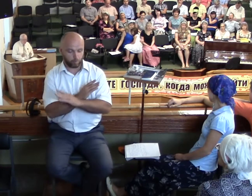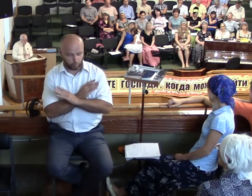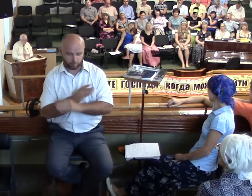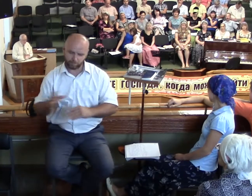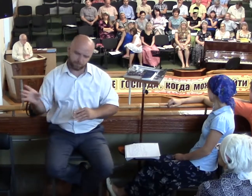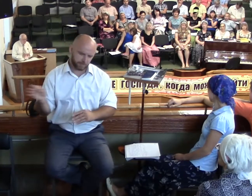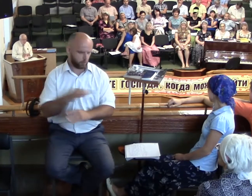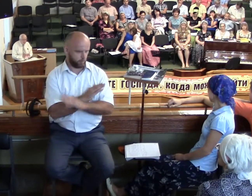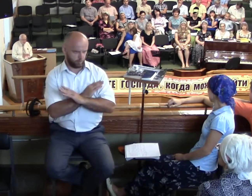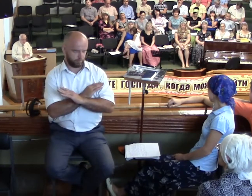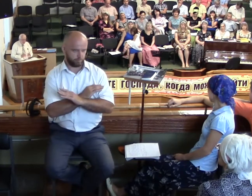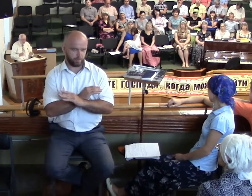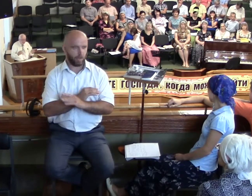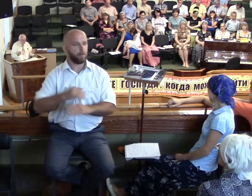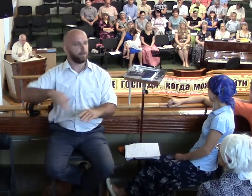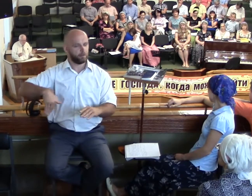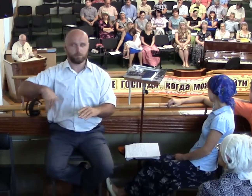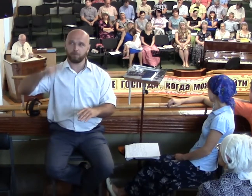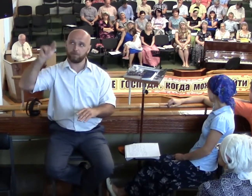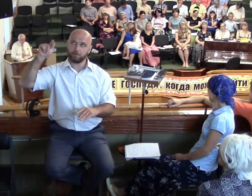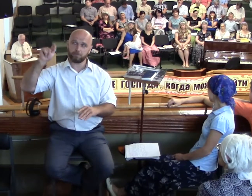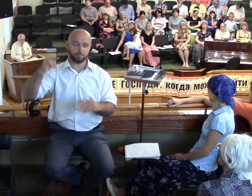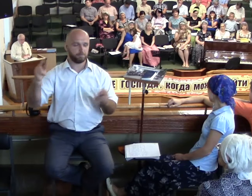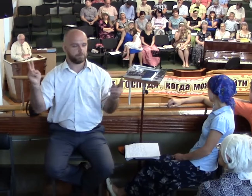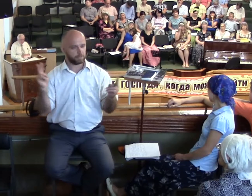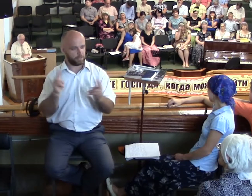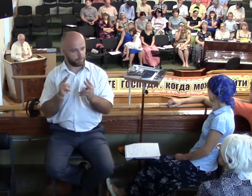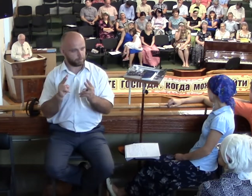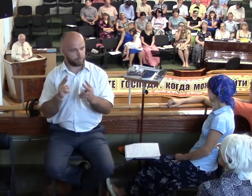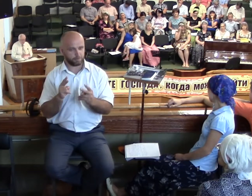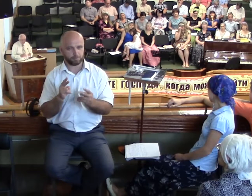нам называться и быть детьми Божьими.